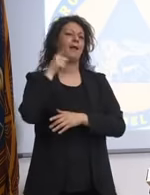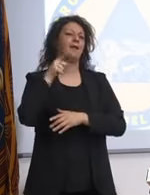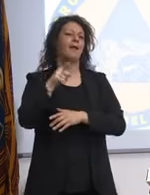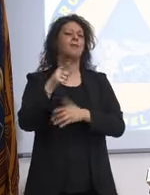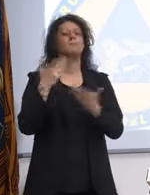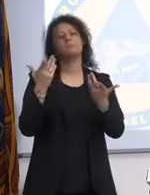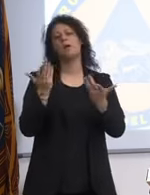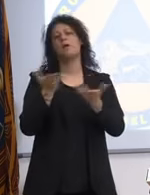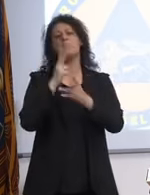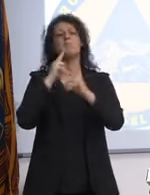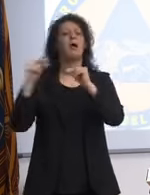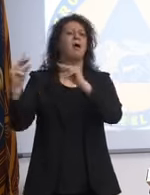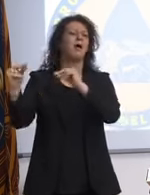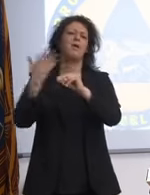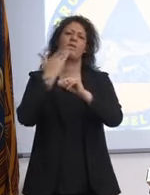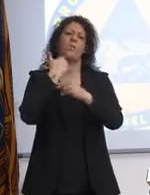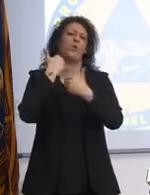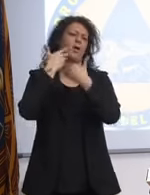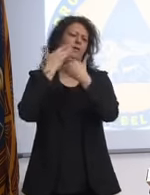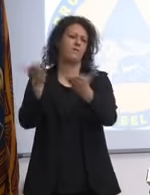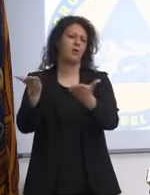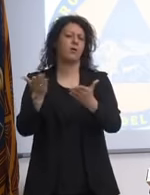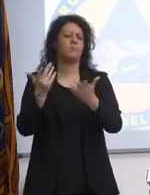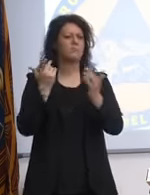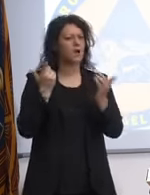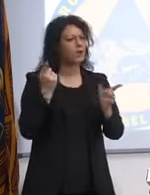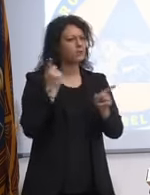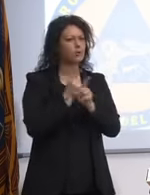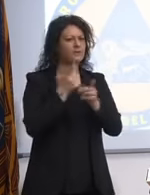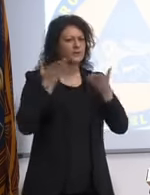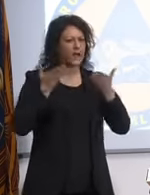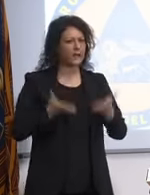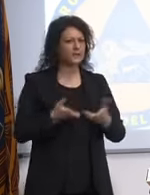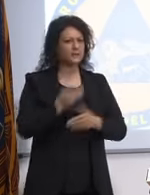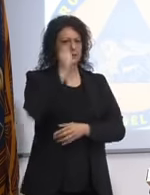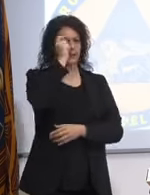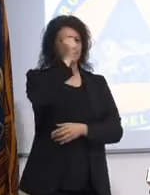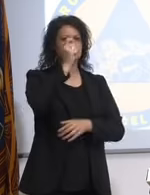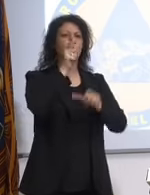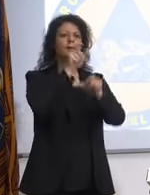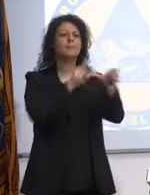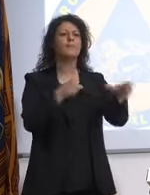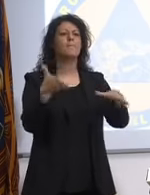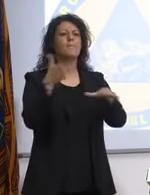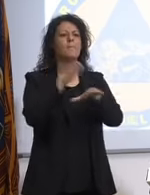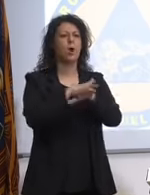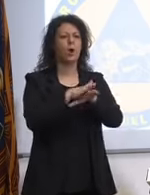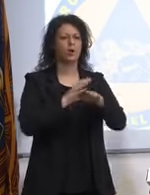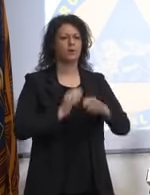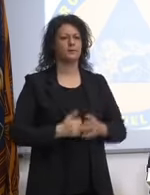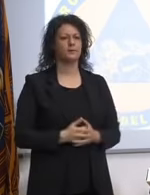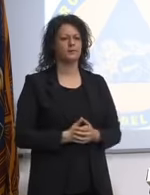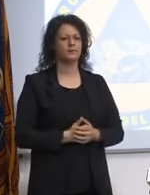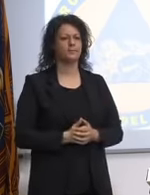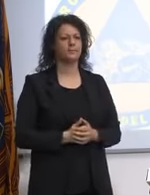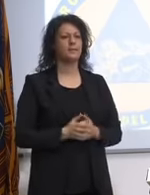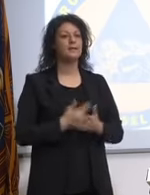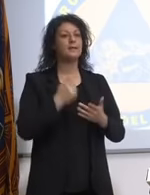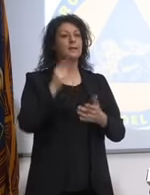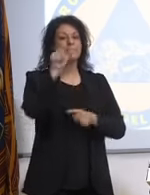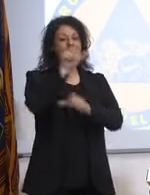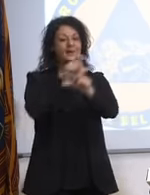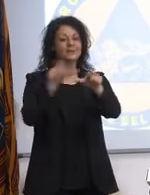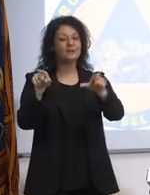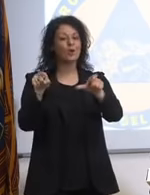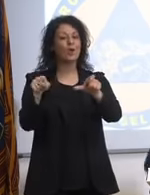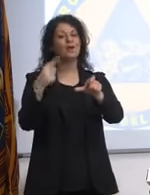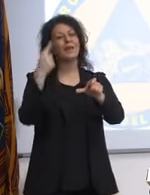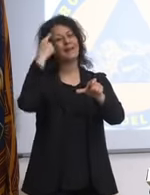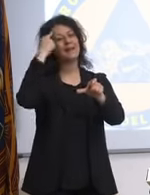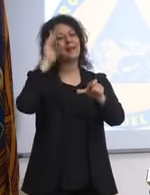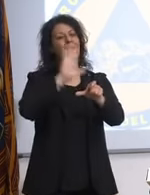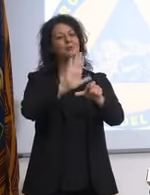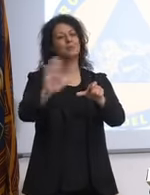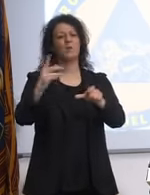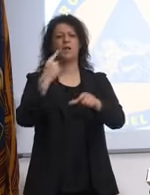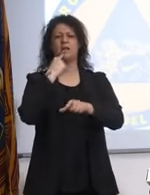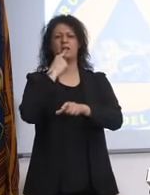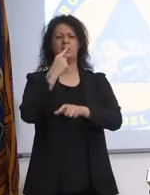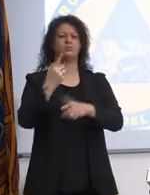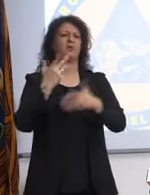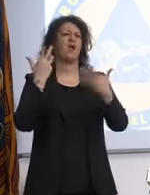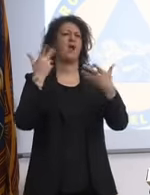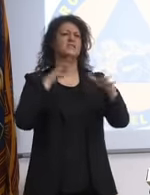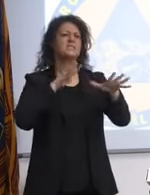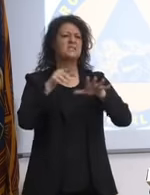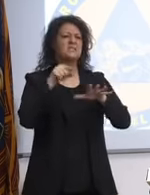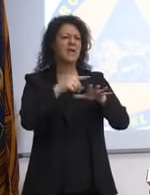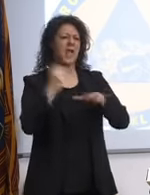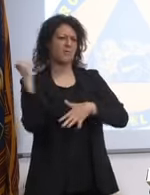per i morti. Quando fate e dite le vostre idee che sono contro tutto il sistema, il grande fratello,